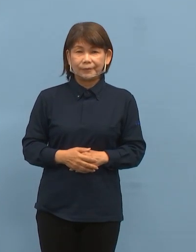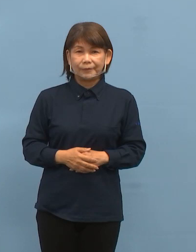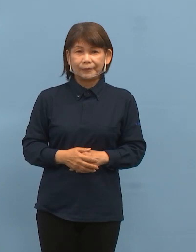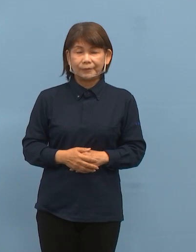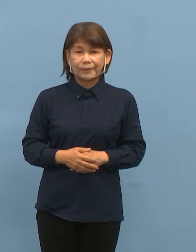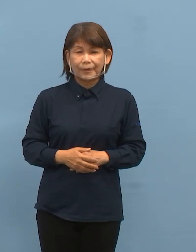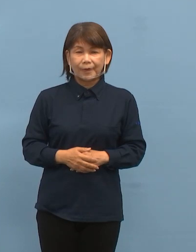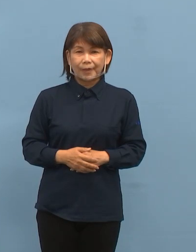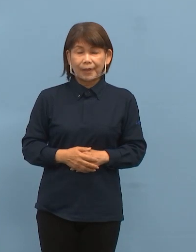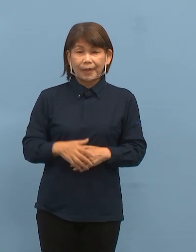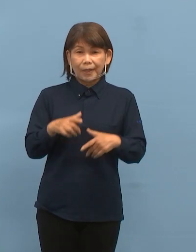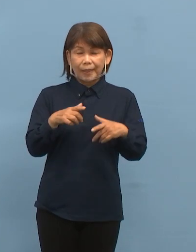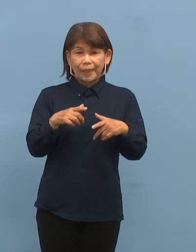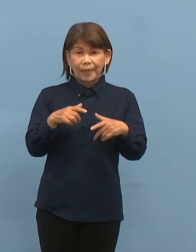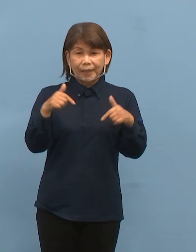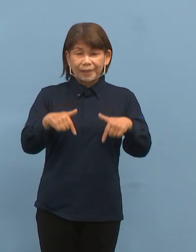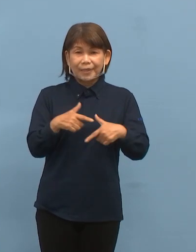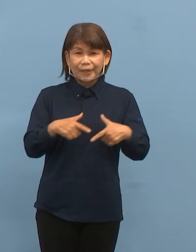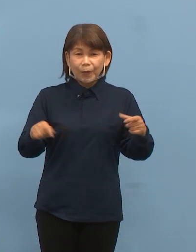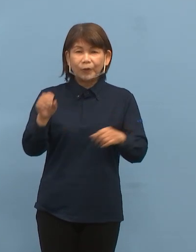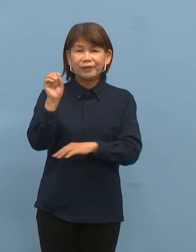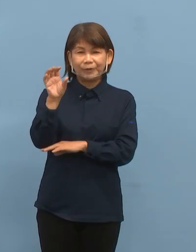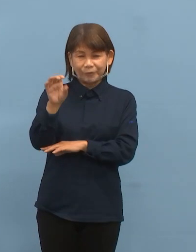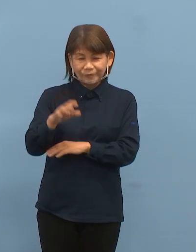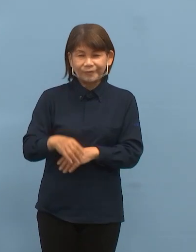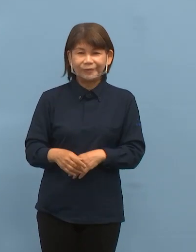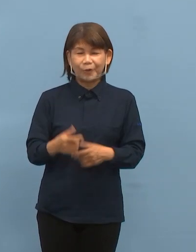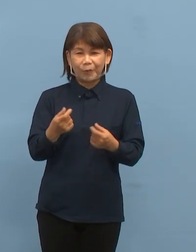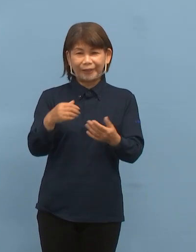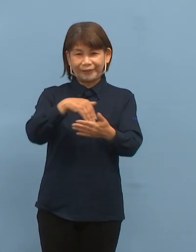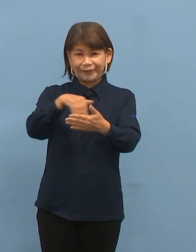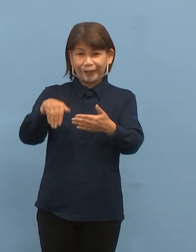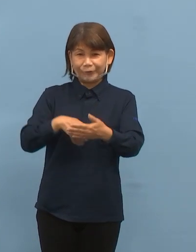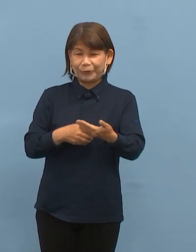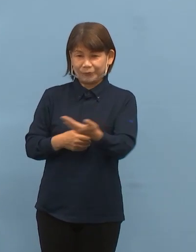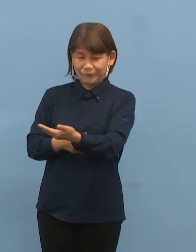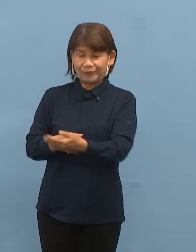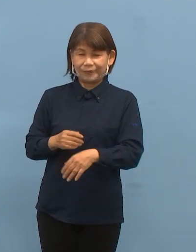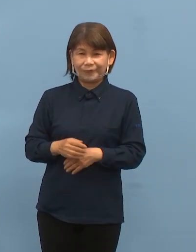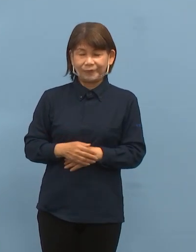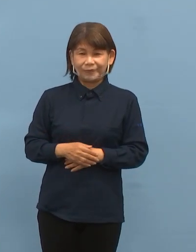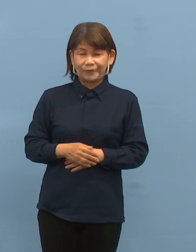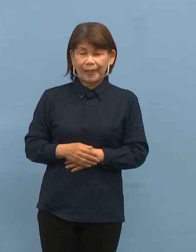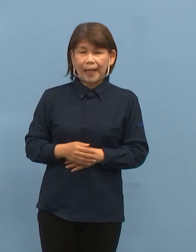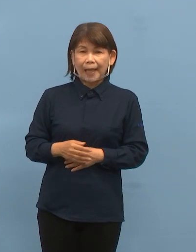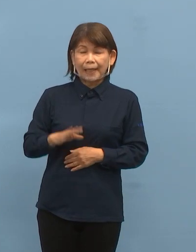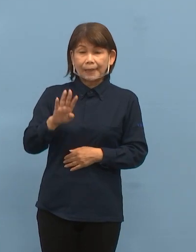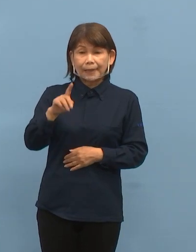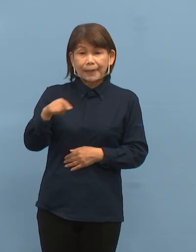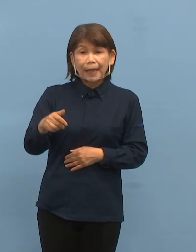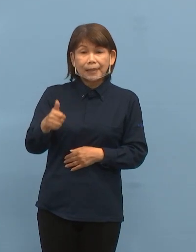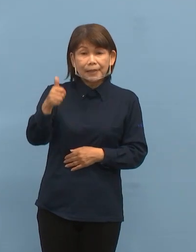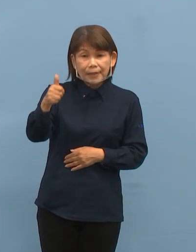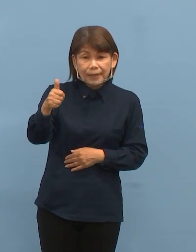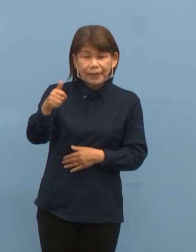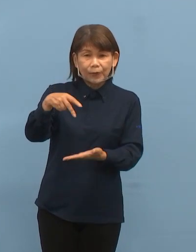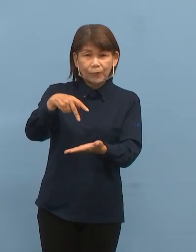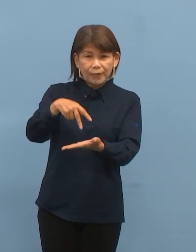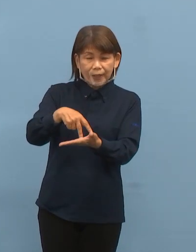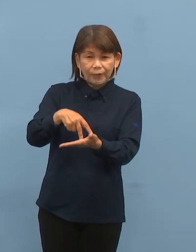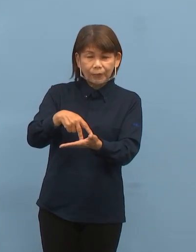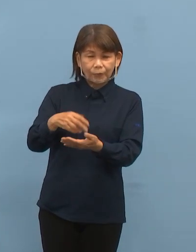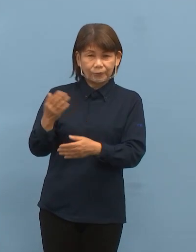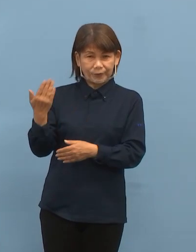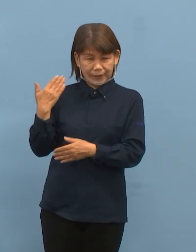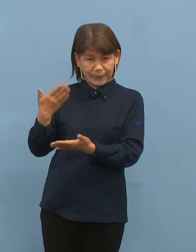新日本新聞です。はい、同じ話なんですけど、はい、 みんな気になりますね。 知事としてっていうふうに強調されてましたけど、